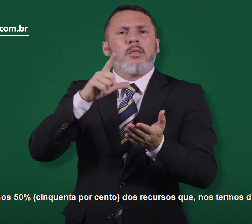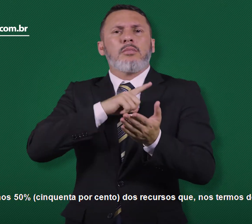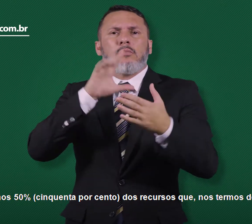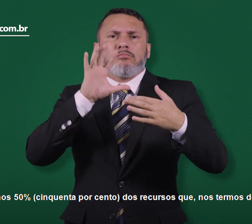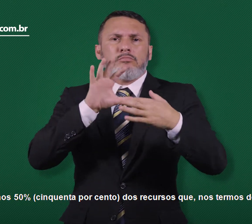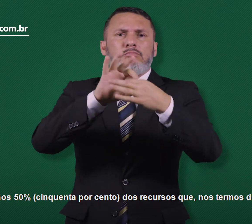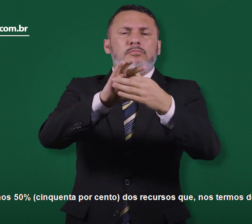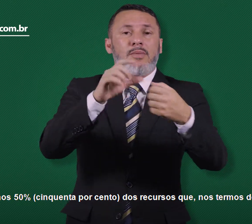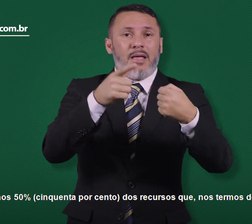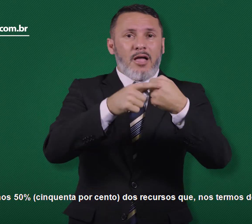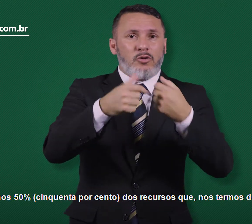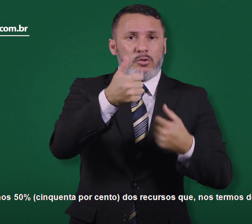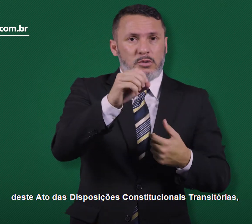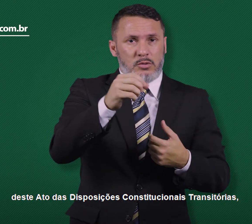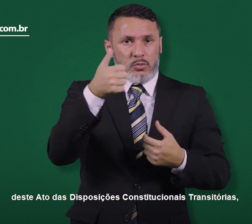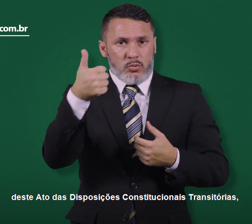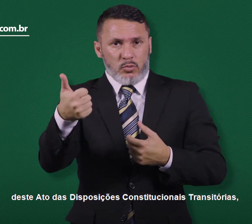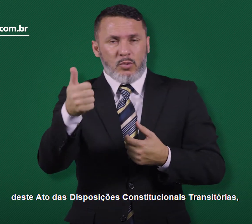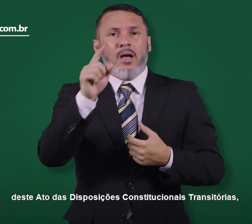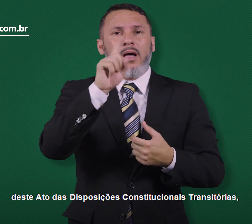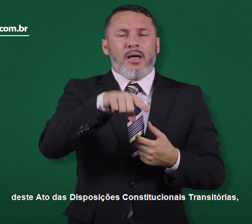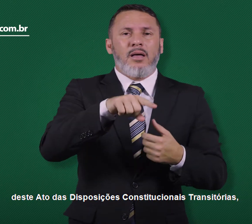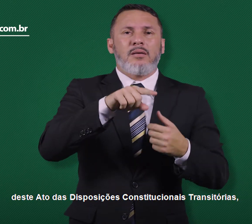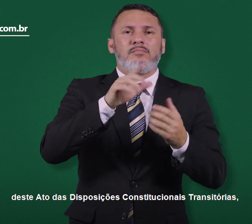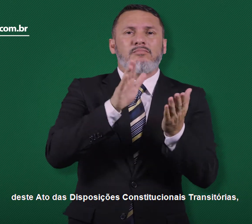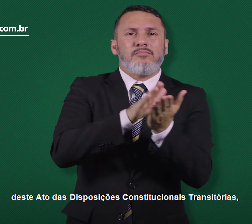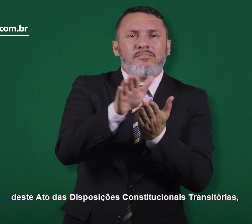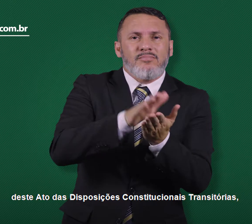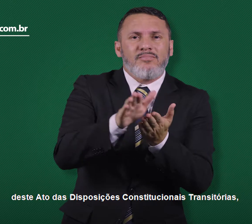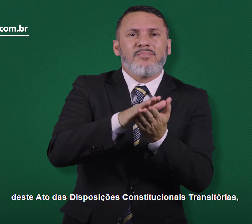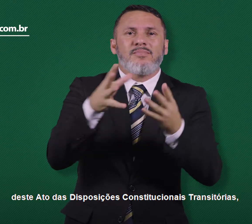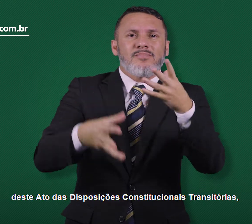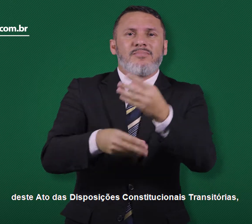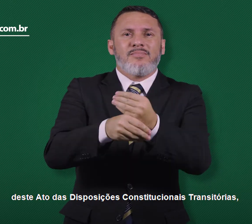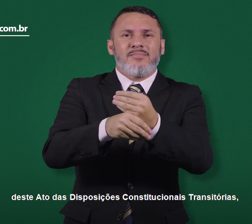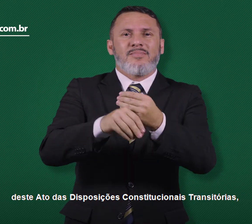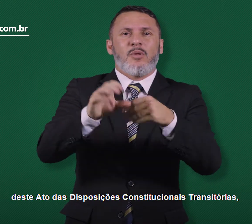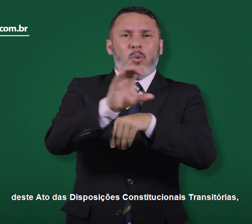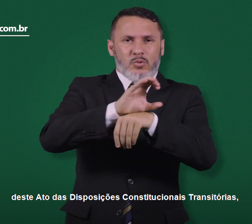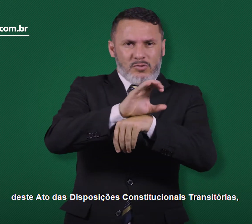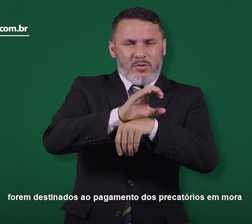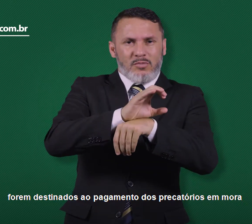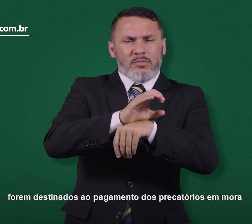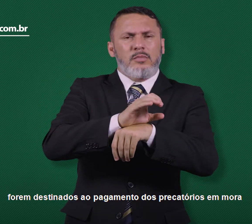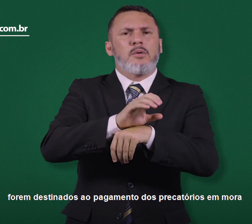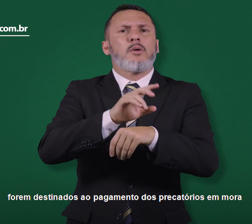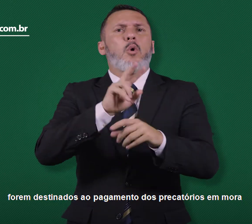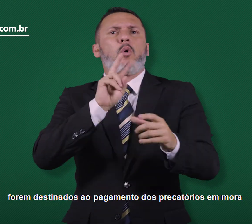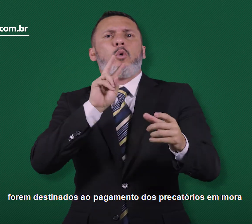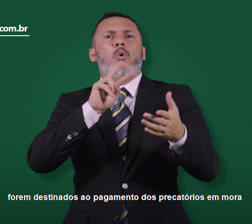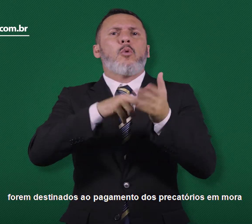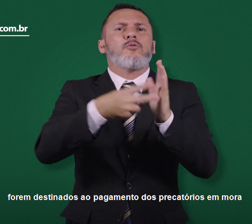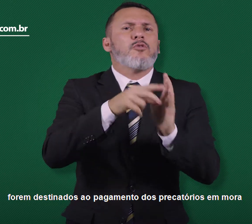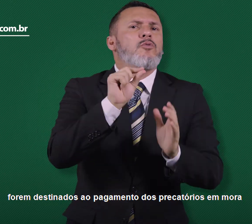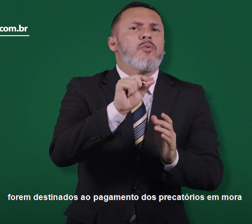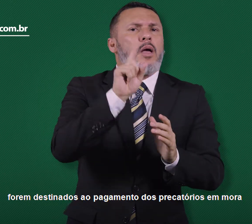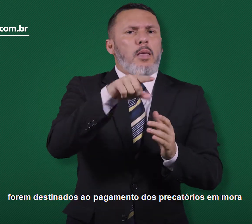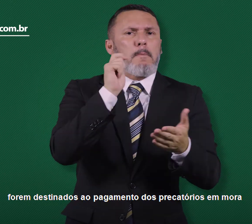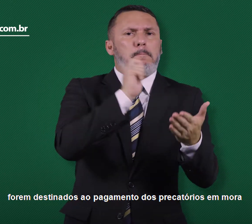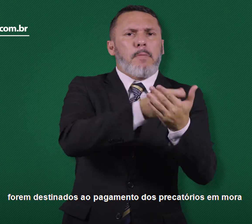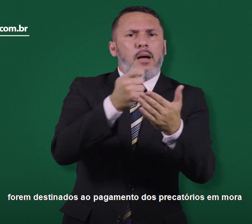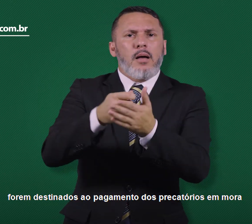que, nos termos do artigo 101 deste ato das disposições constitucionais transitórias, forem destinados ao pagamento